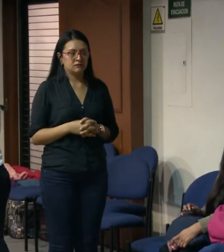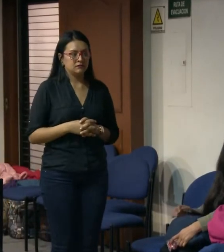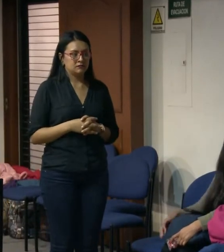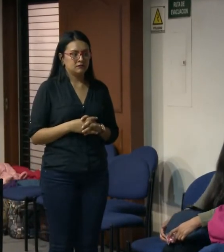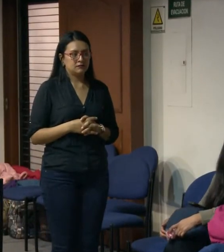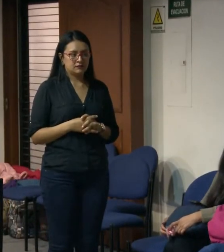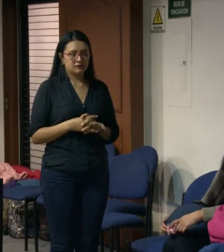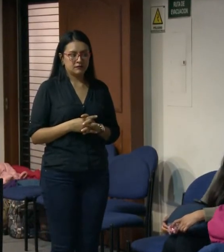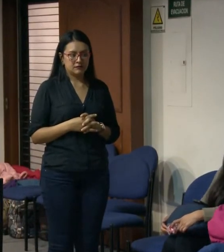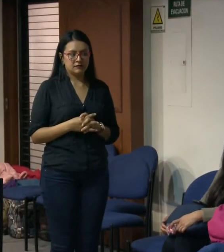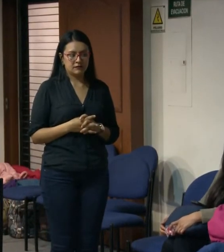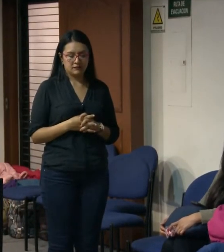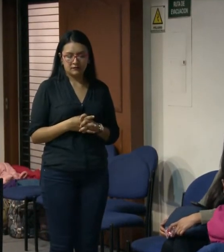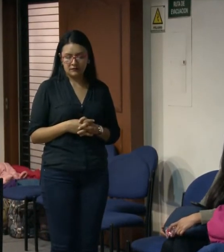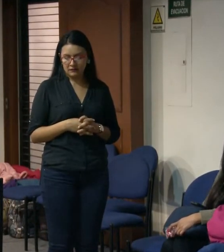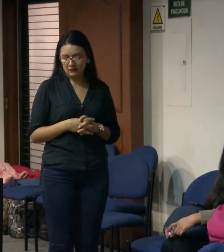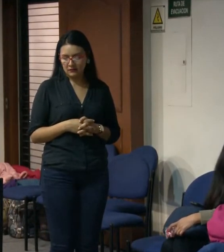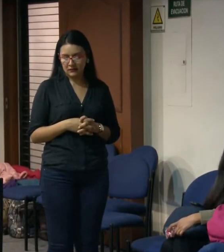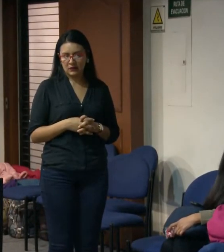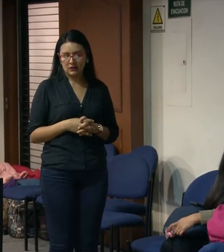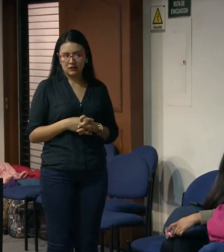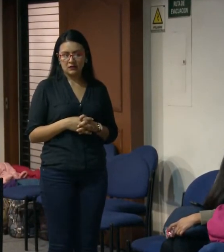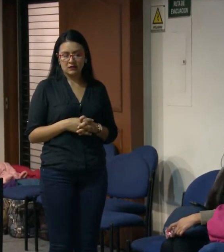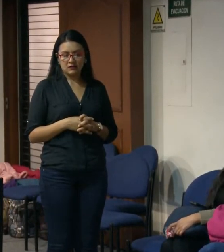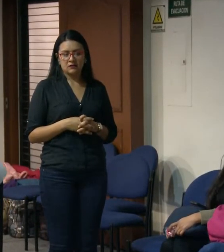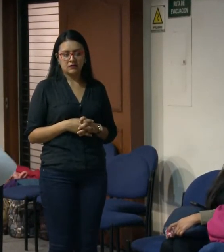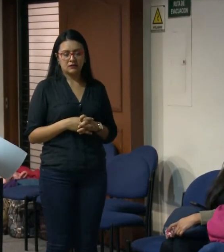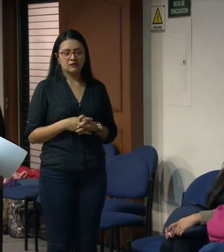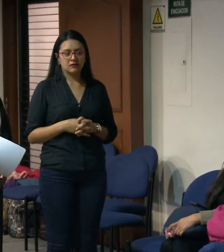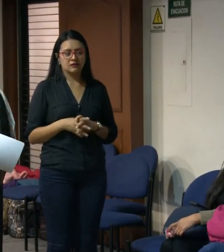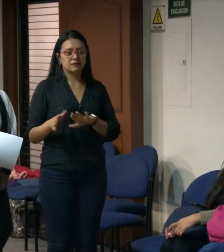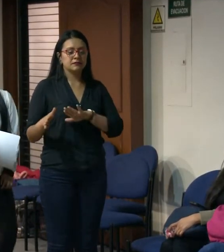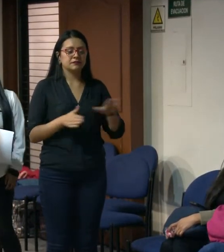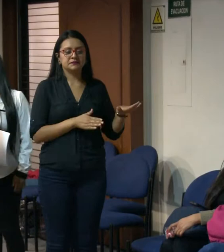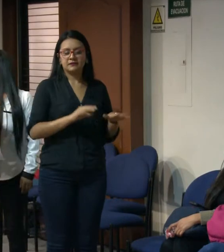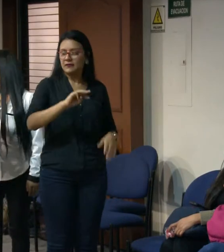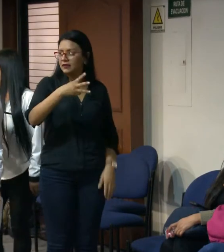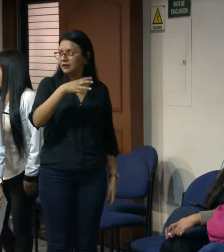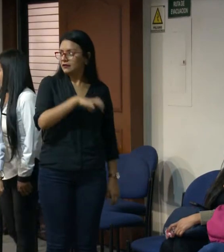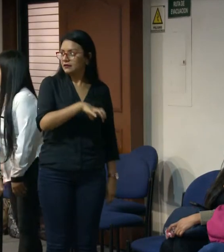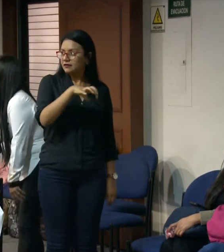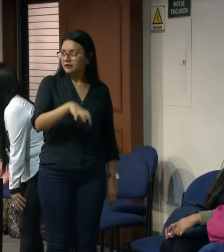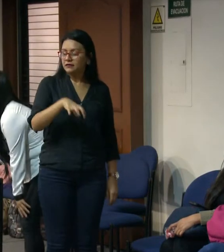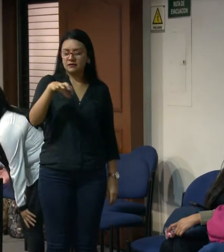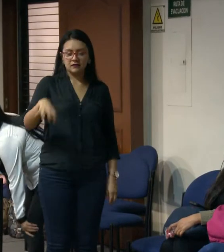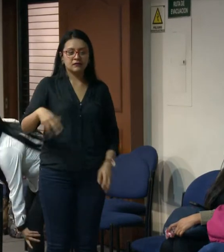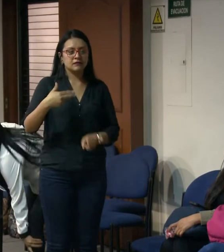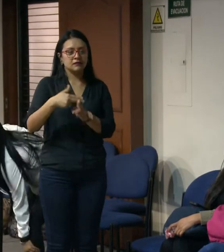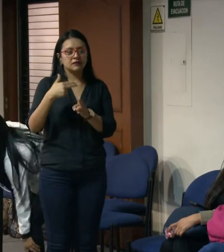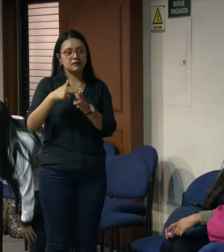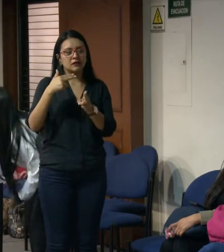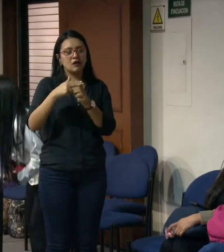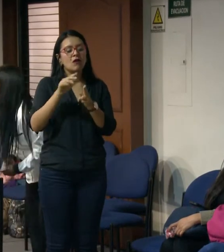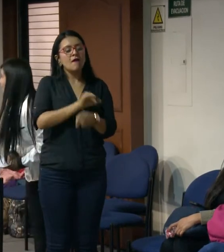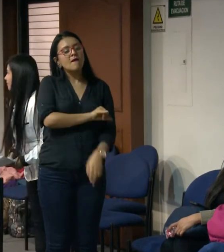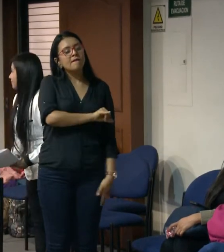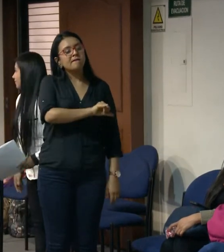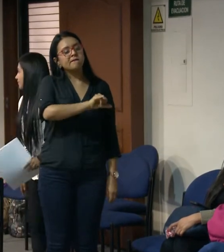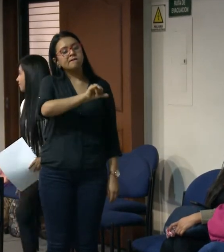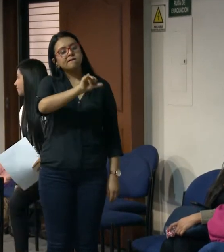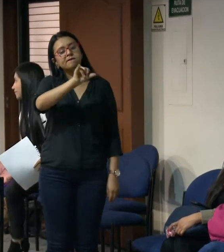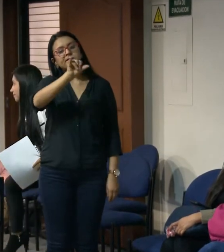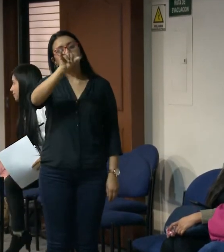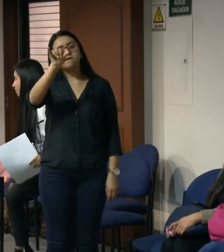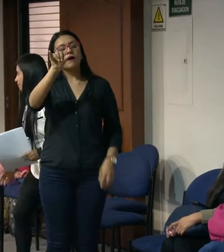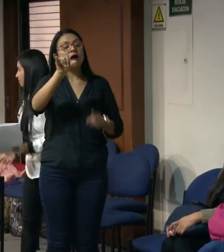La tercera estación la llamamos en órbita. En órbita es cuando